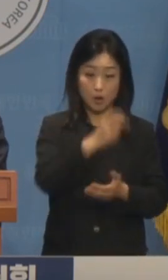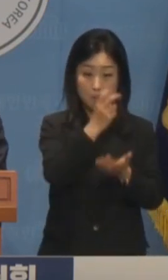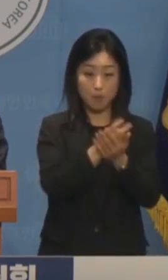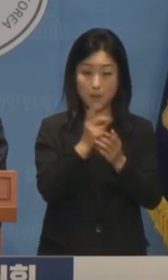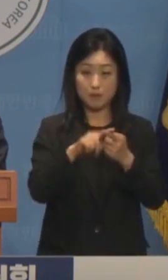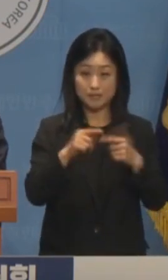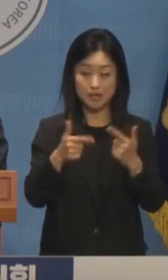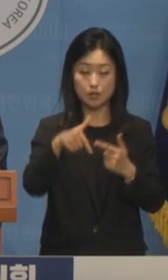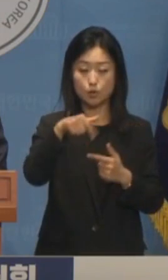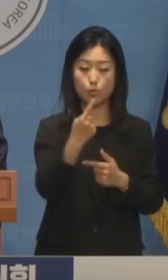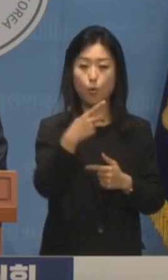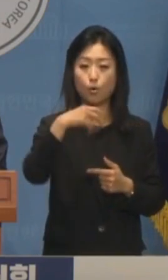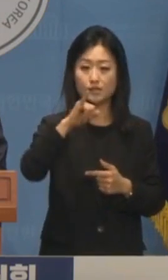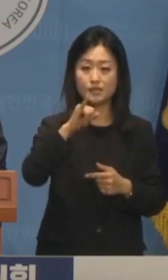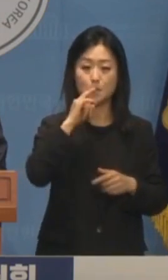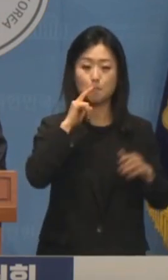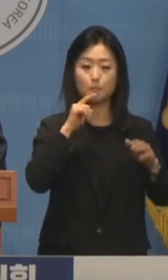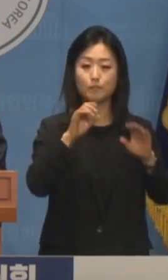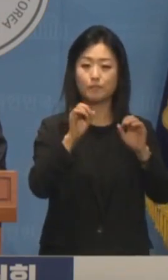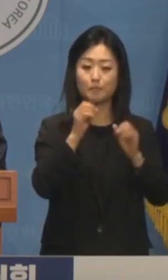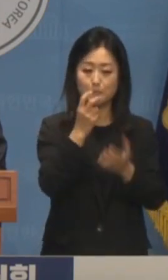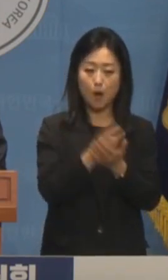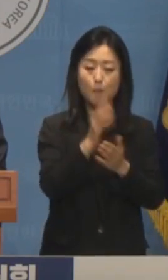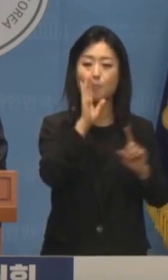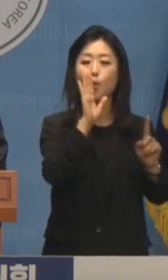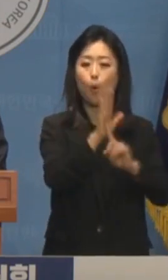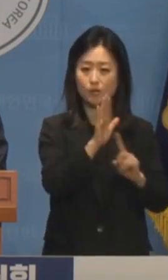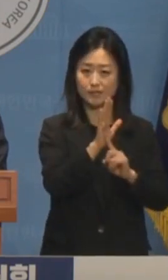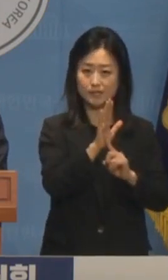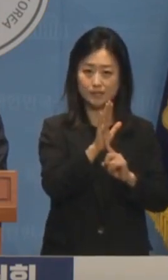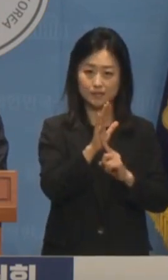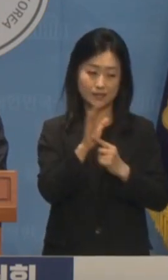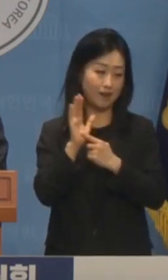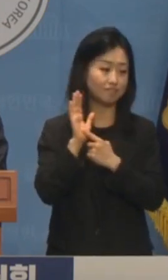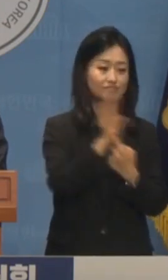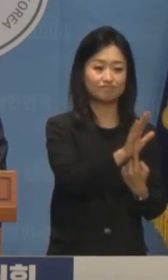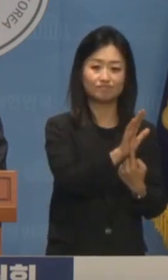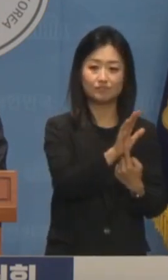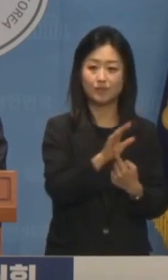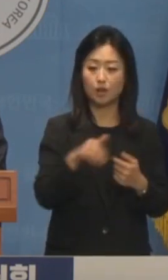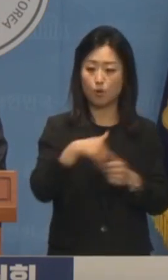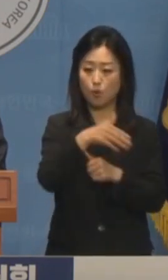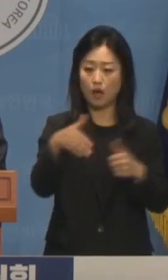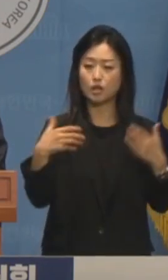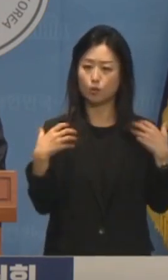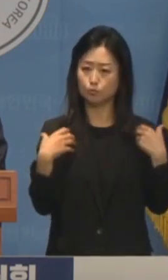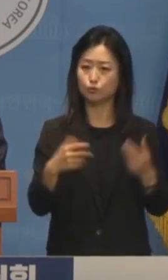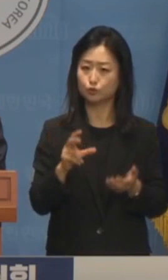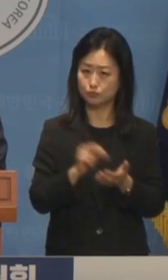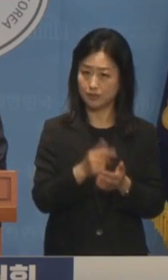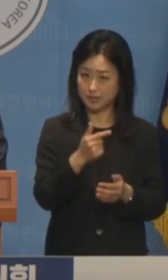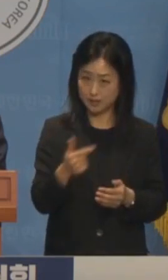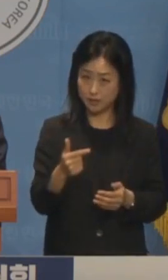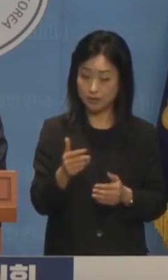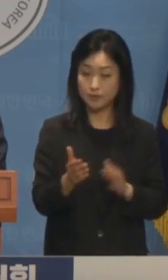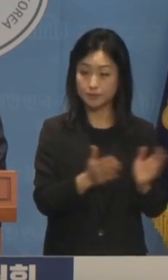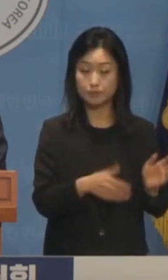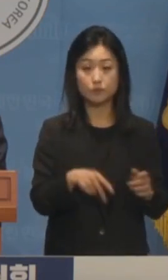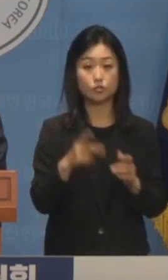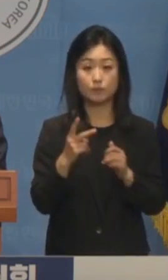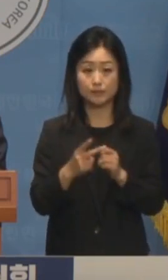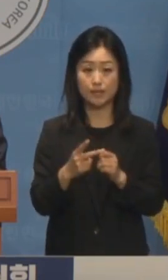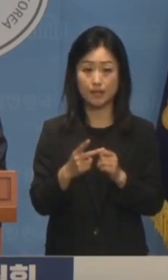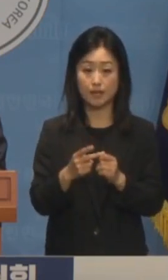고시 제정에서 법률을 위반하는 내용으로 정책을 추진하고 있는 환경부, 이 지점 첫 번째 지적하는 거고요. 두